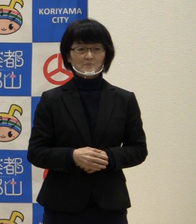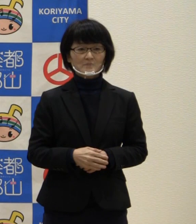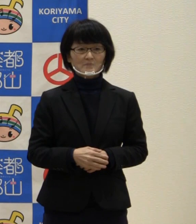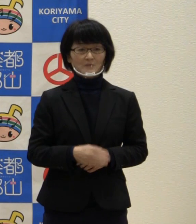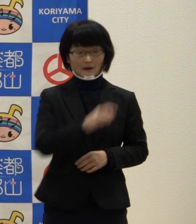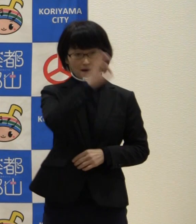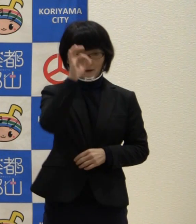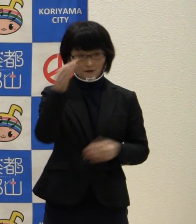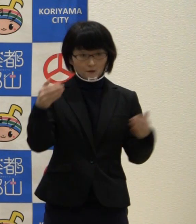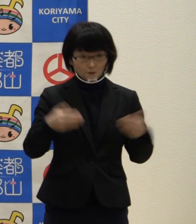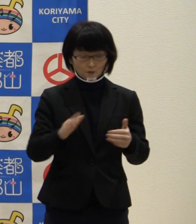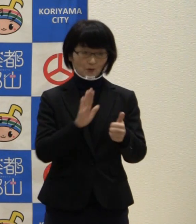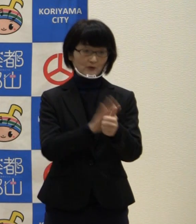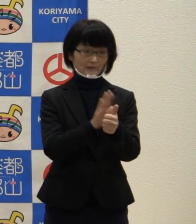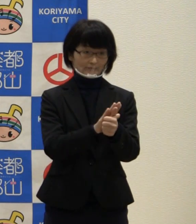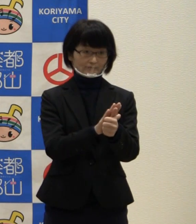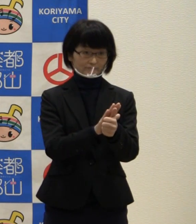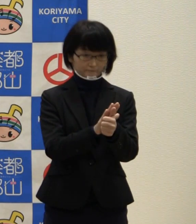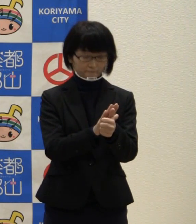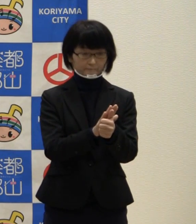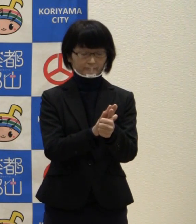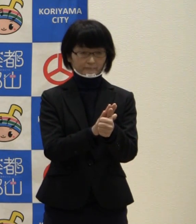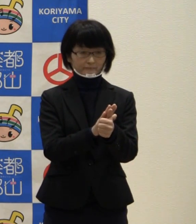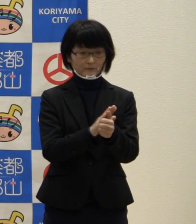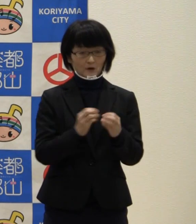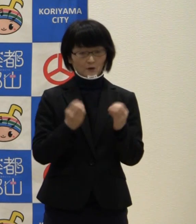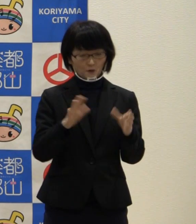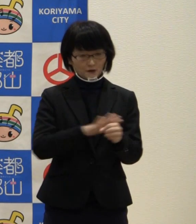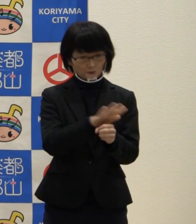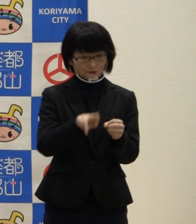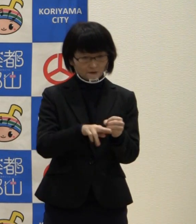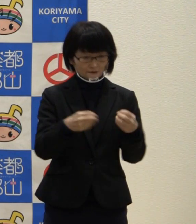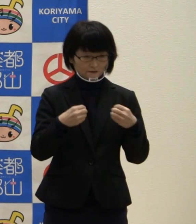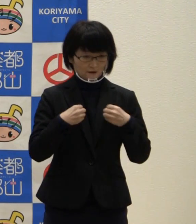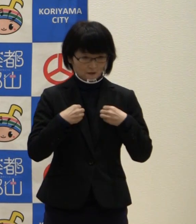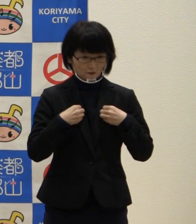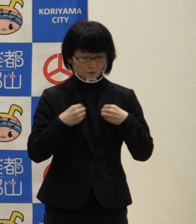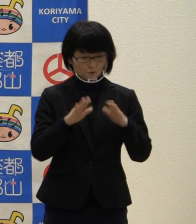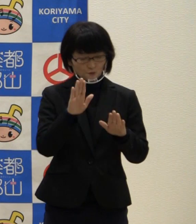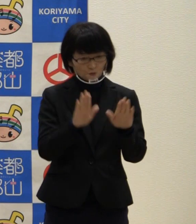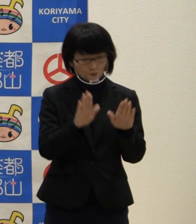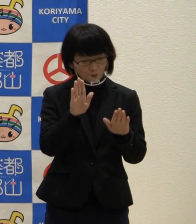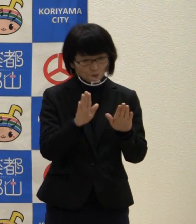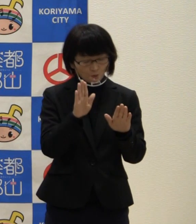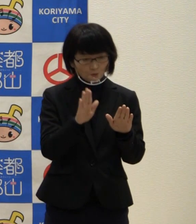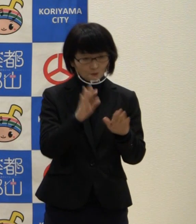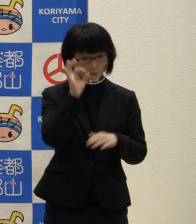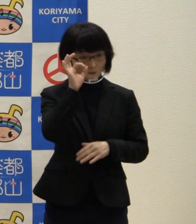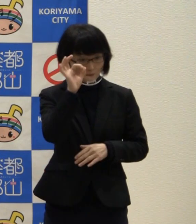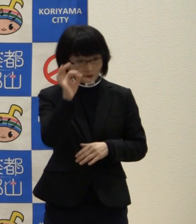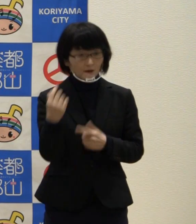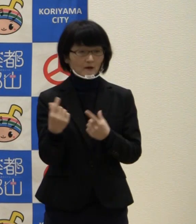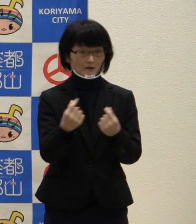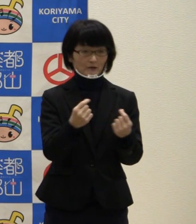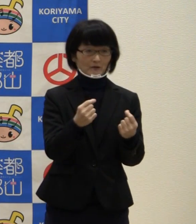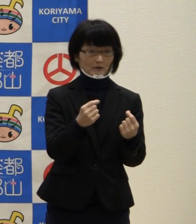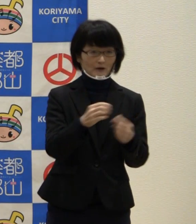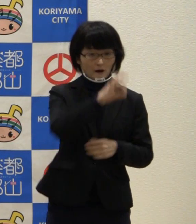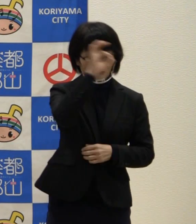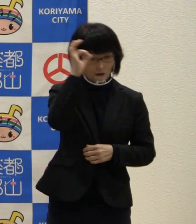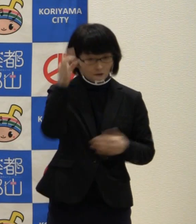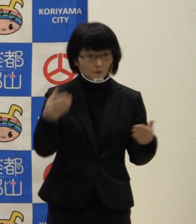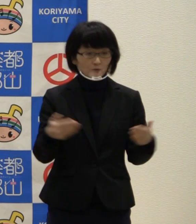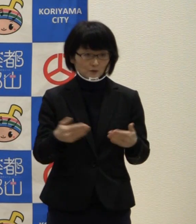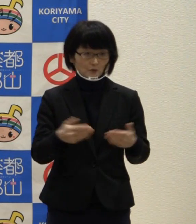観光業支援といたしまして、新型コロナウイルス感染状況等を見極めつつですね、観光需要の変